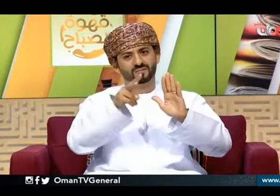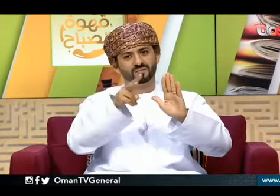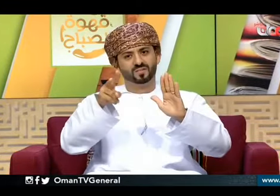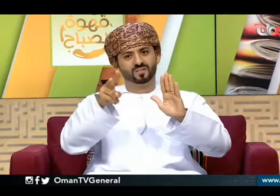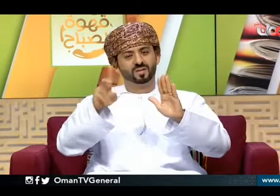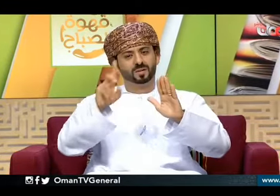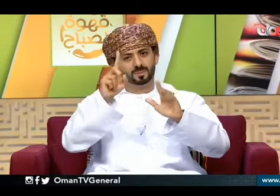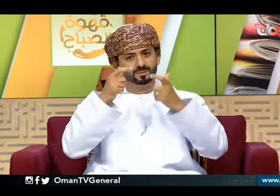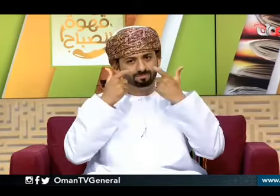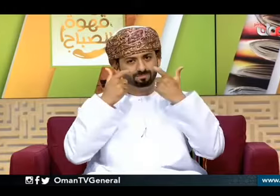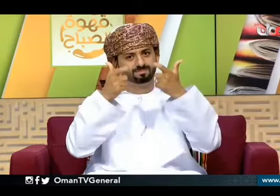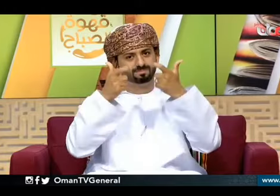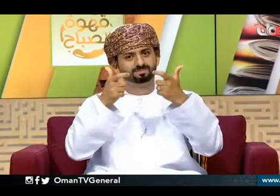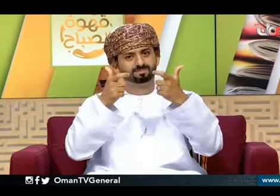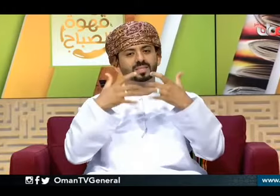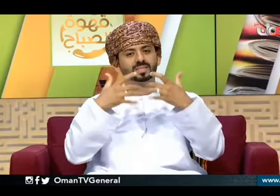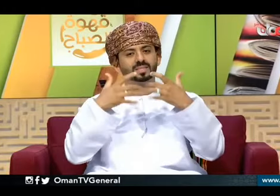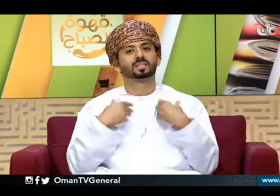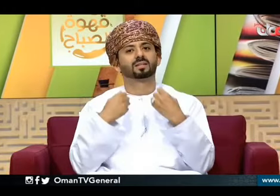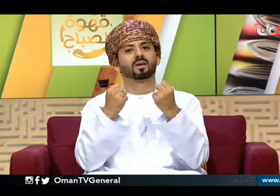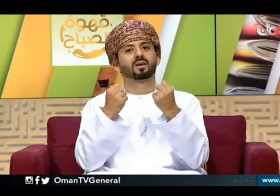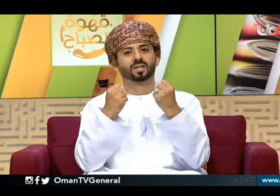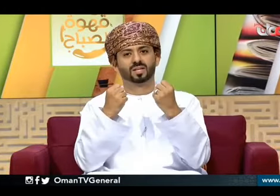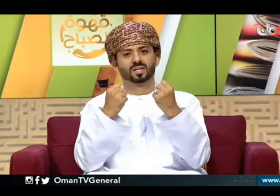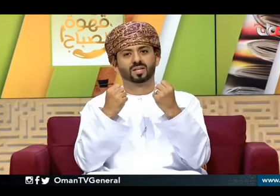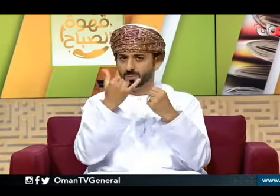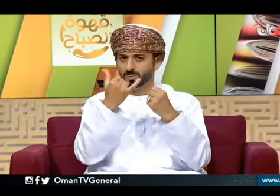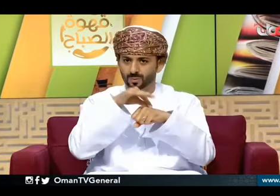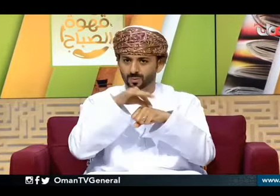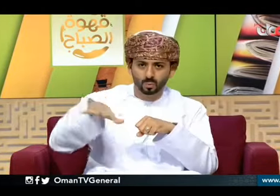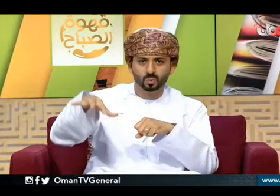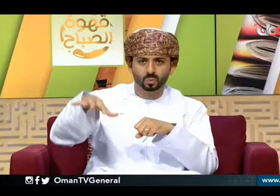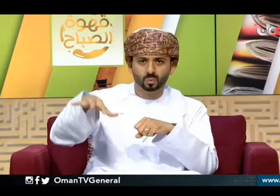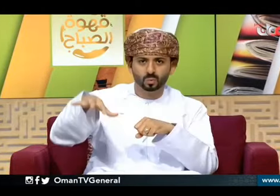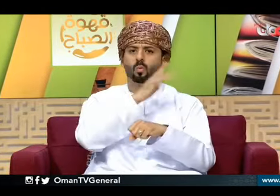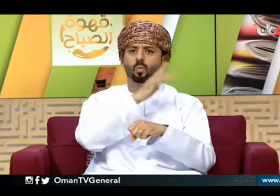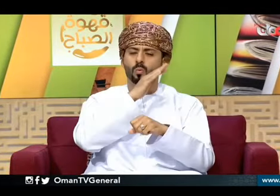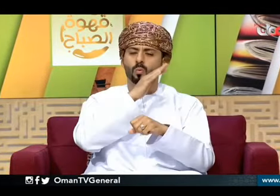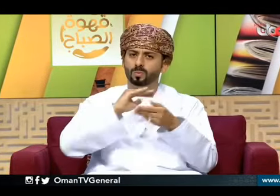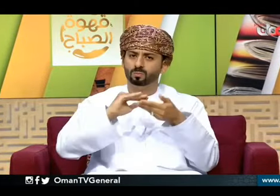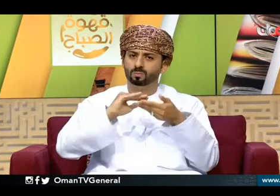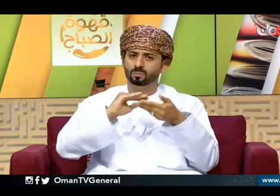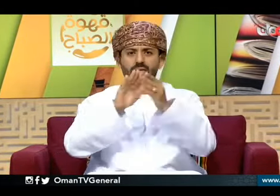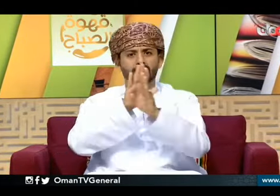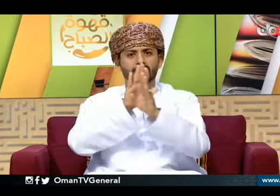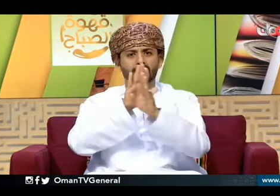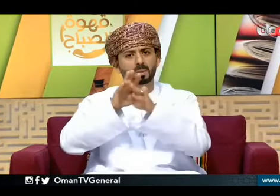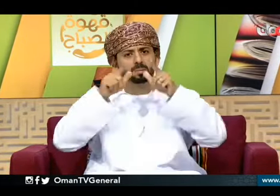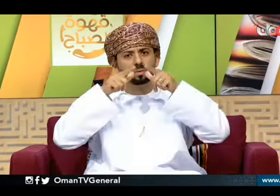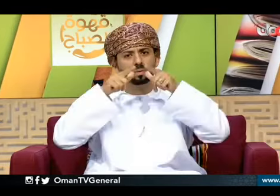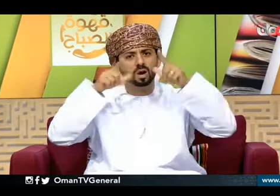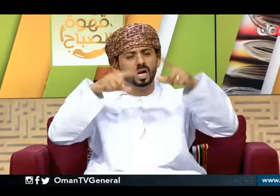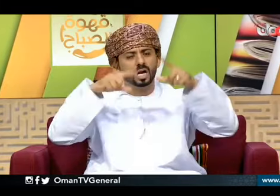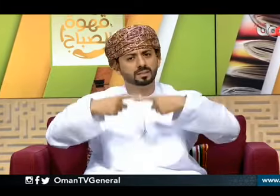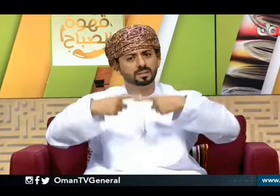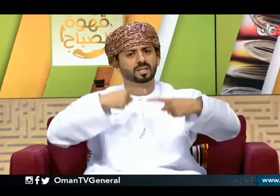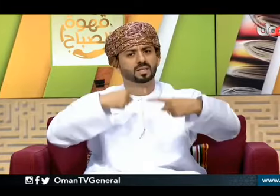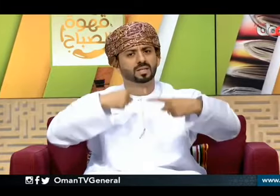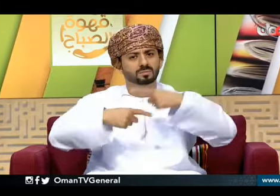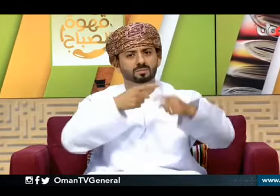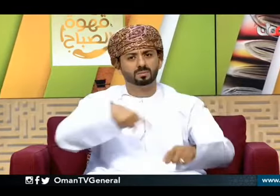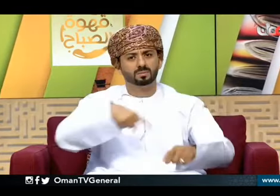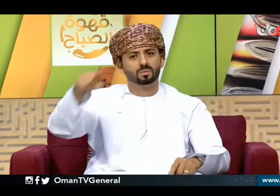عن جائحة كورونا. كثير من الأشياء لابد أن ننتبه لها ونحافظ على أنفسنا جميعا. في هناك كثير